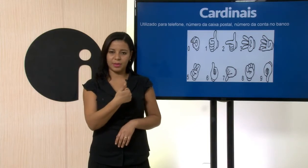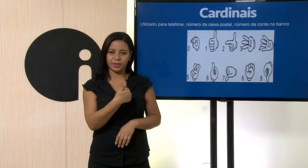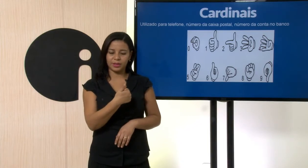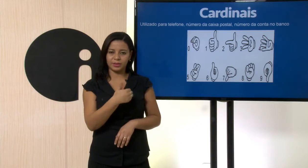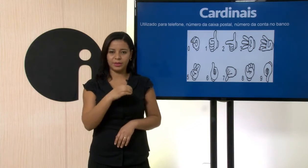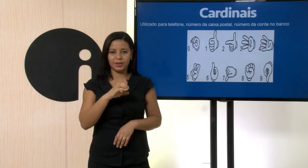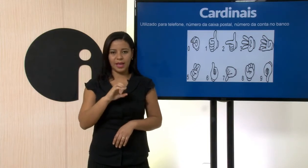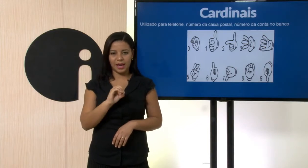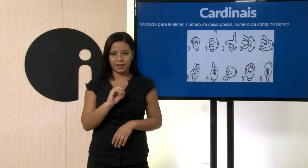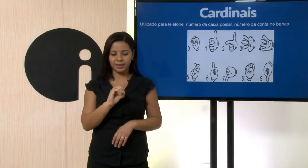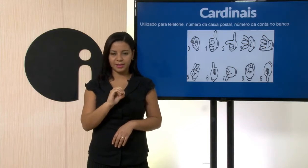Novamente. 10.